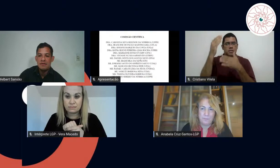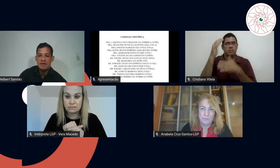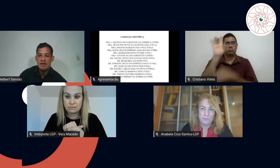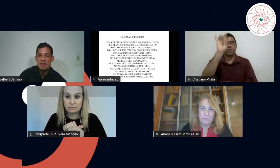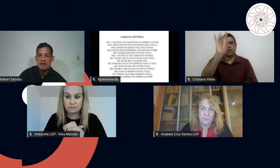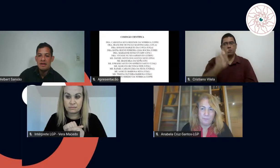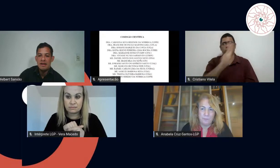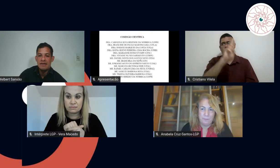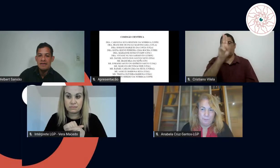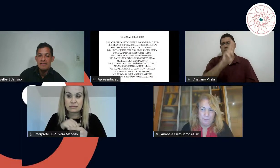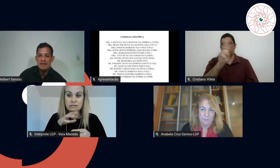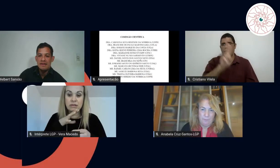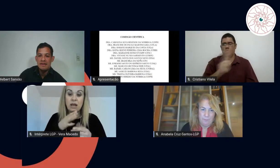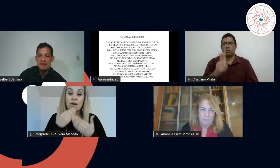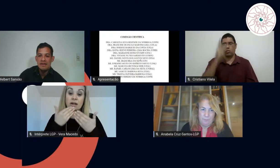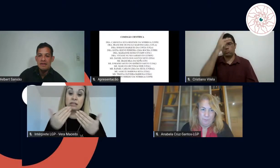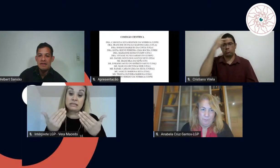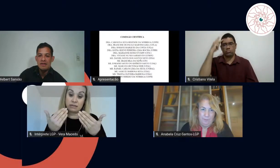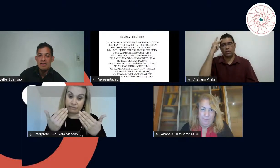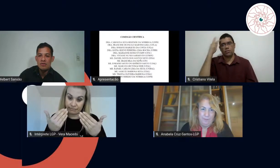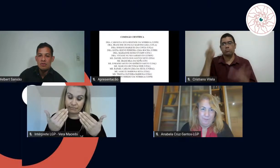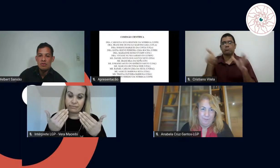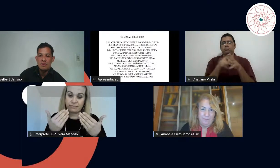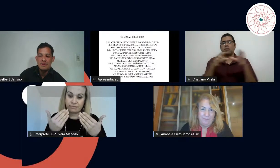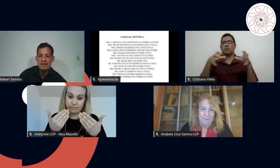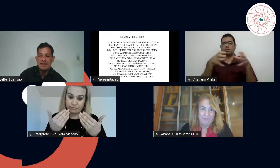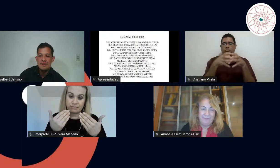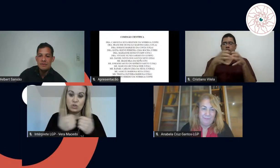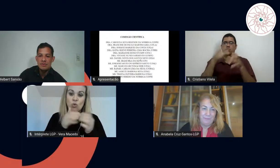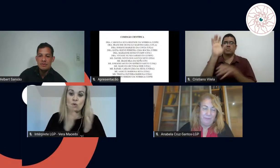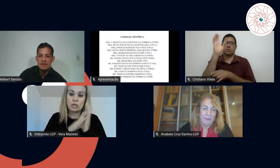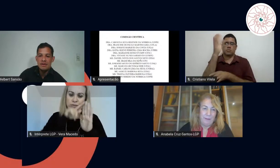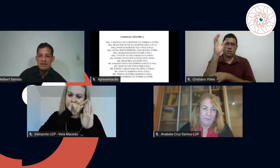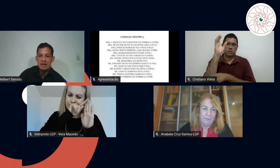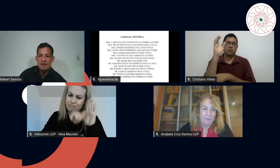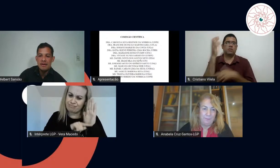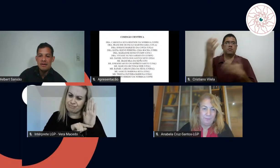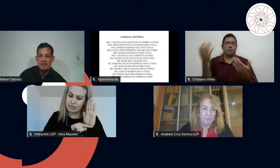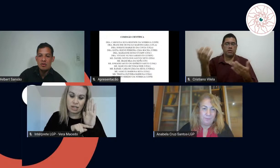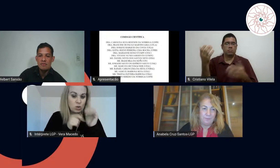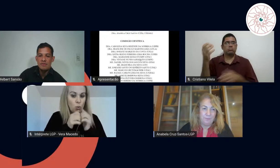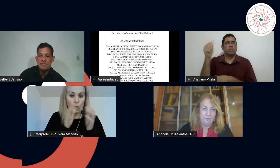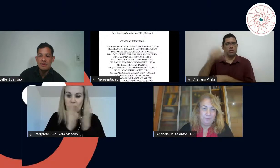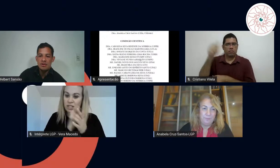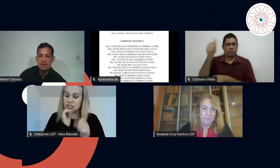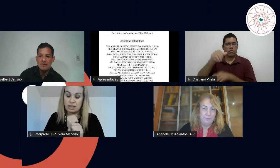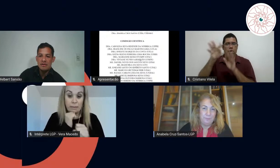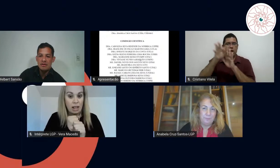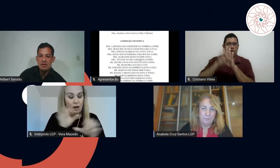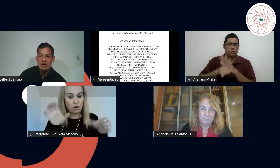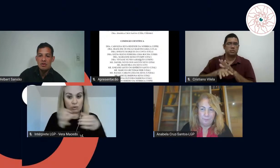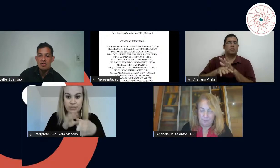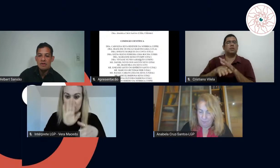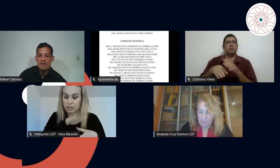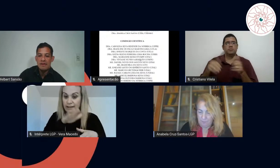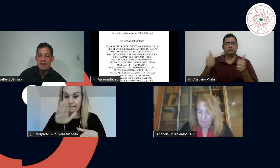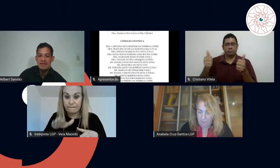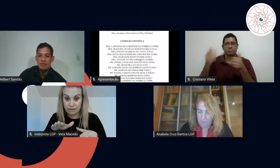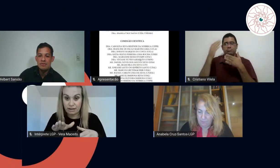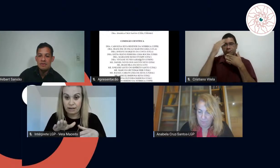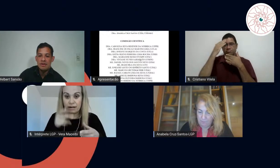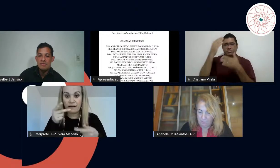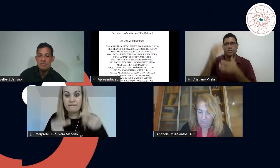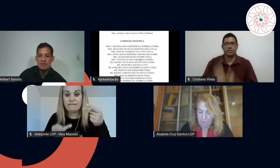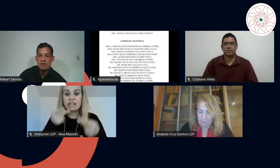científica eh agradecer todos essas pessoas que trabalharam na comissão científica na